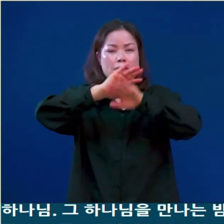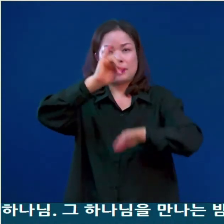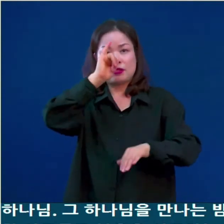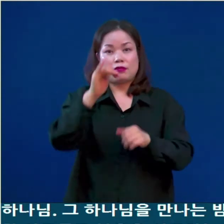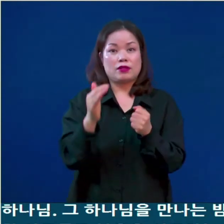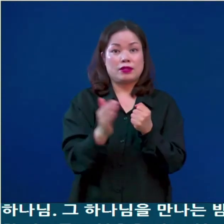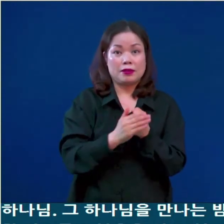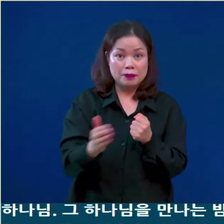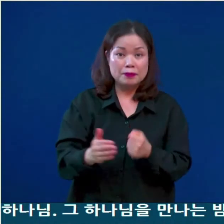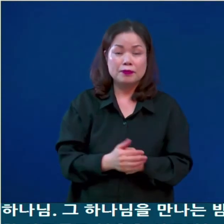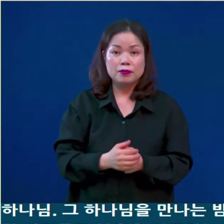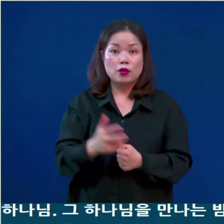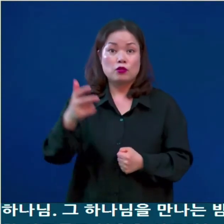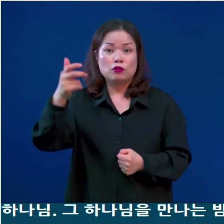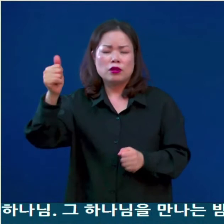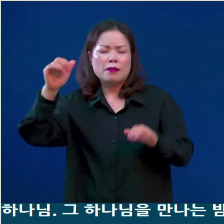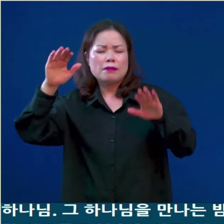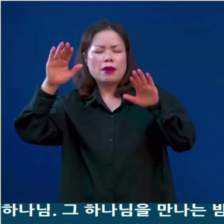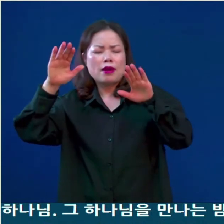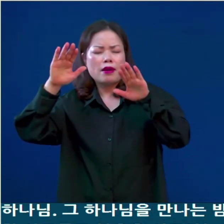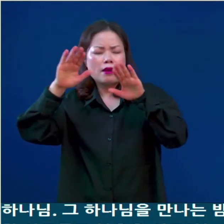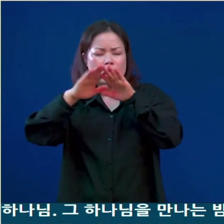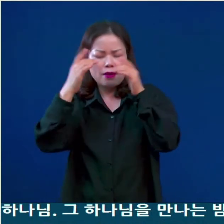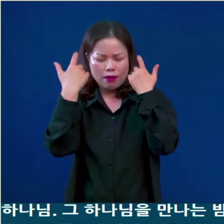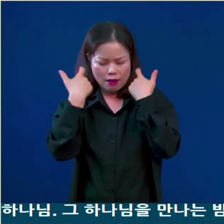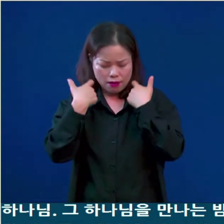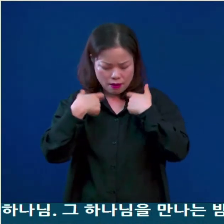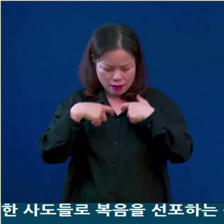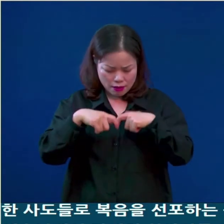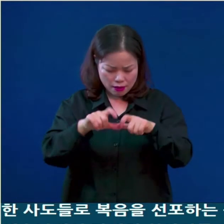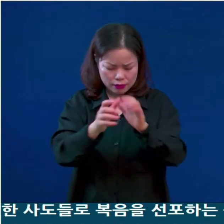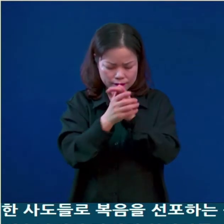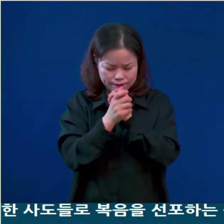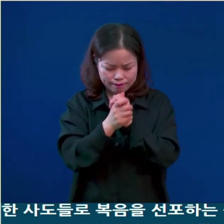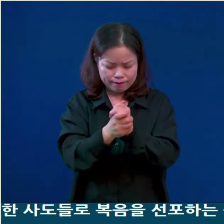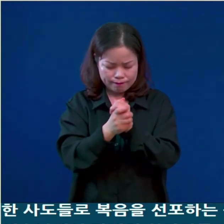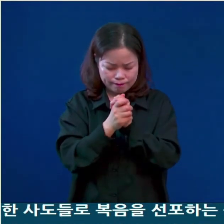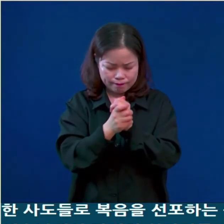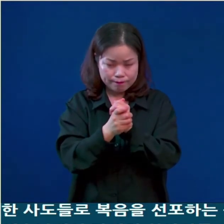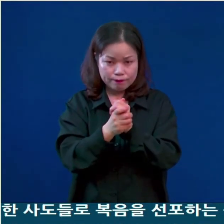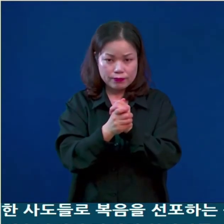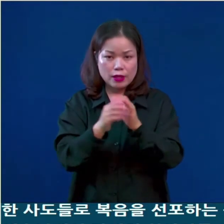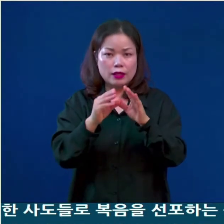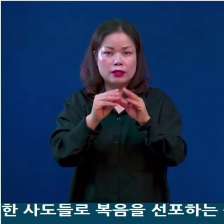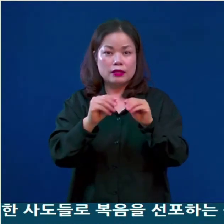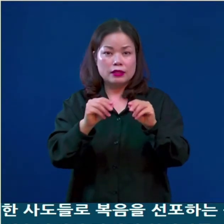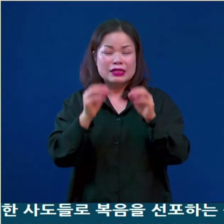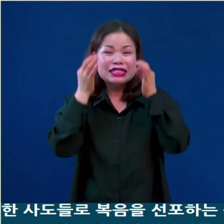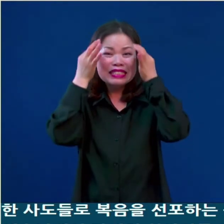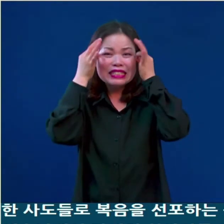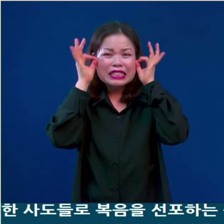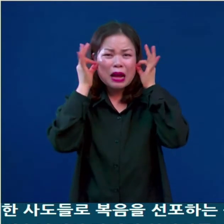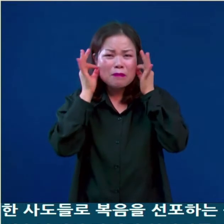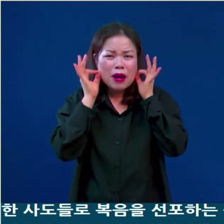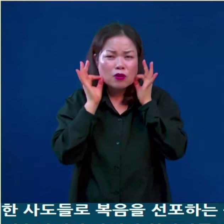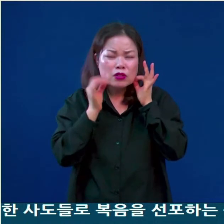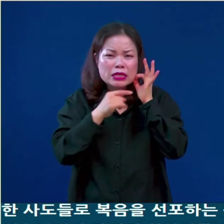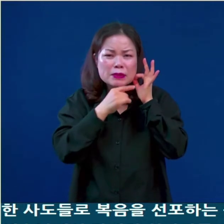때문입니다. 주님은 밤이 새도록 기도하셨습니다. 땀방울이 핏방울이